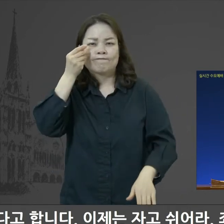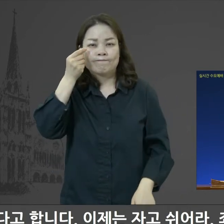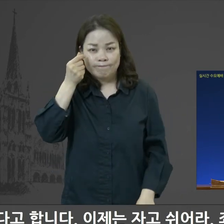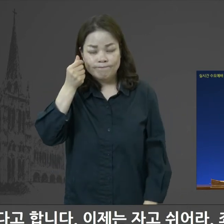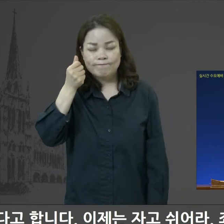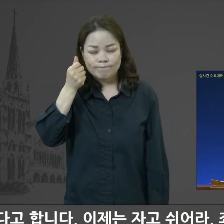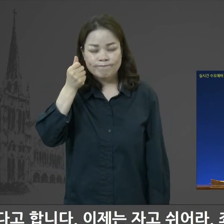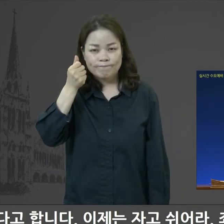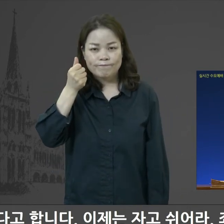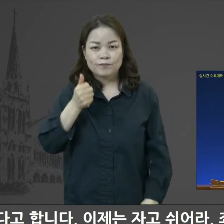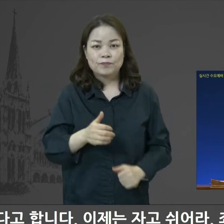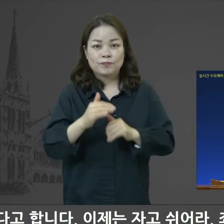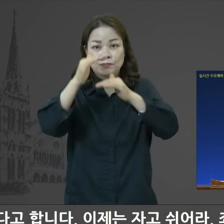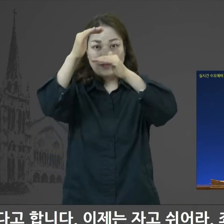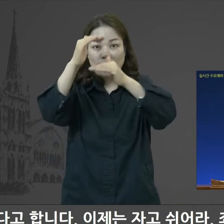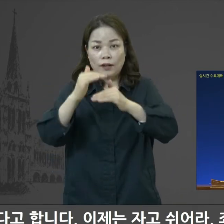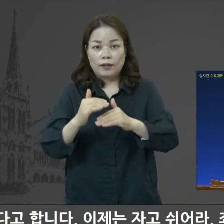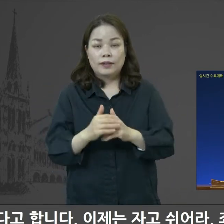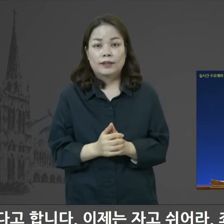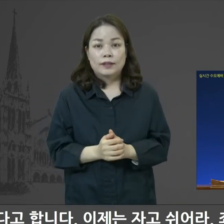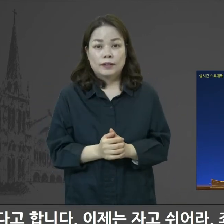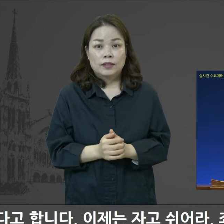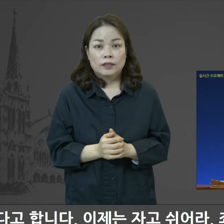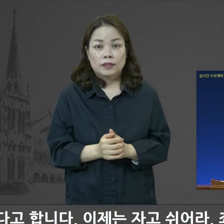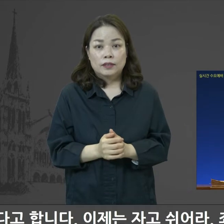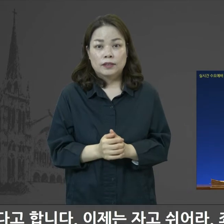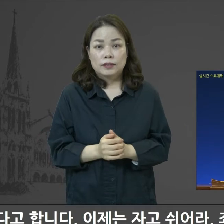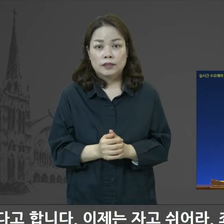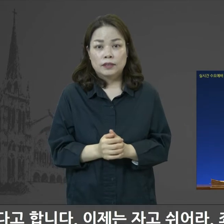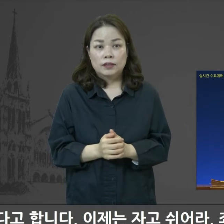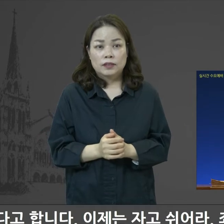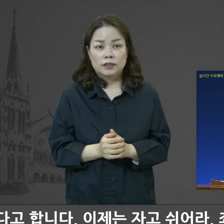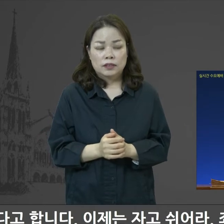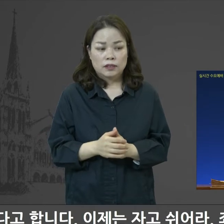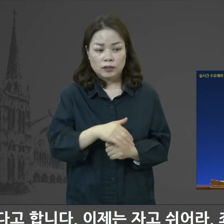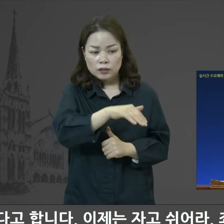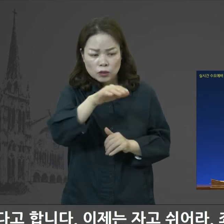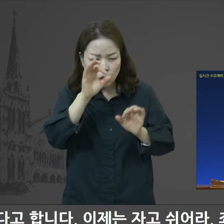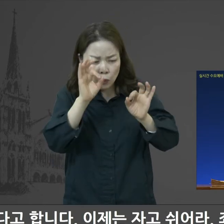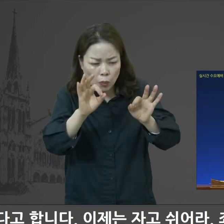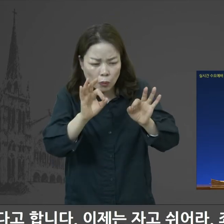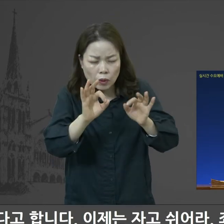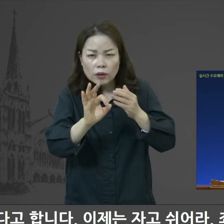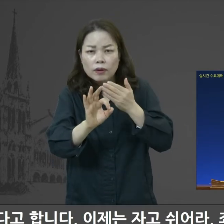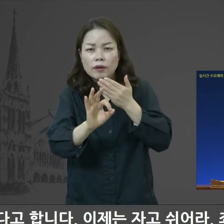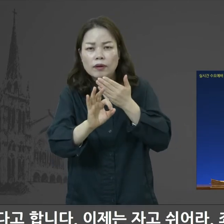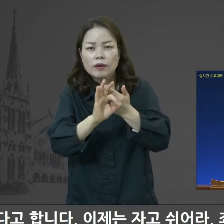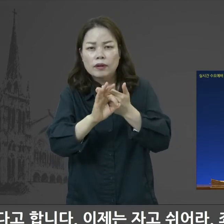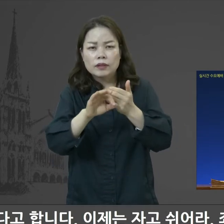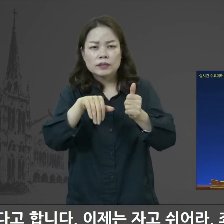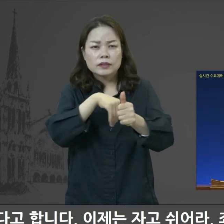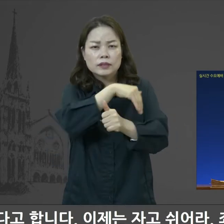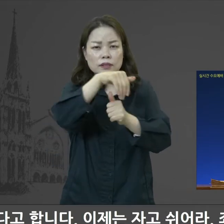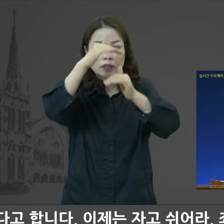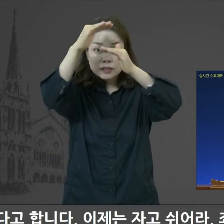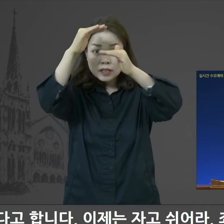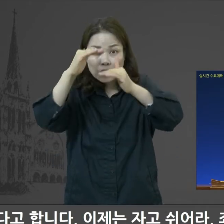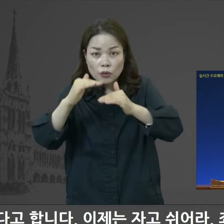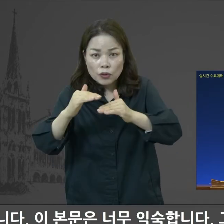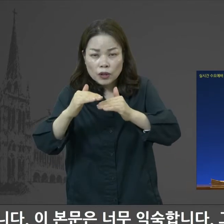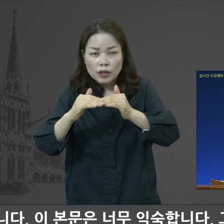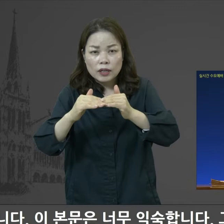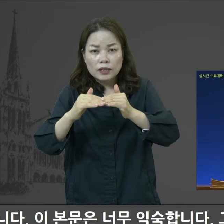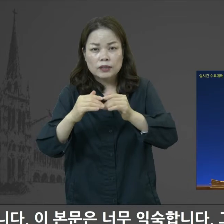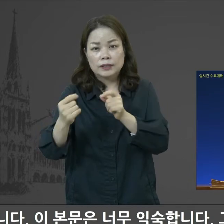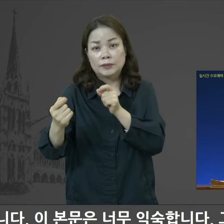알려진 익숙한 내용들입니다. 그런데 지면을 조금 할애해서 익숙한 이 내용의